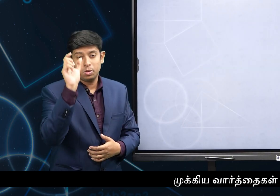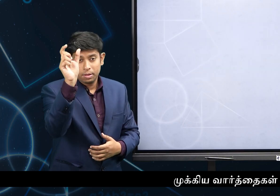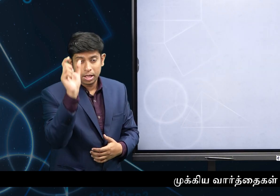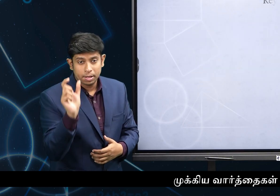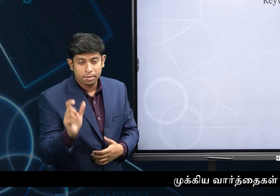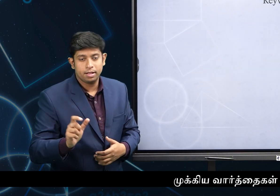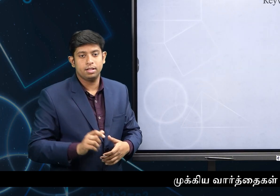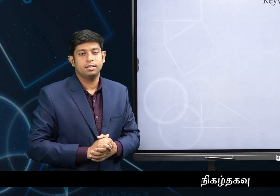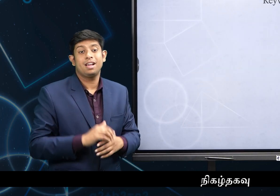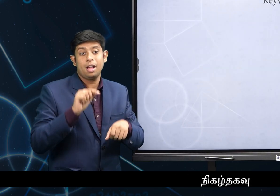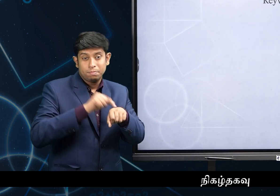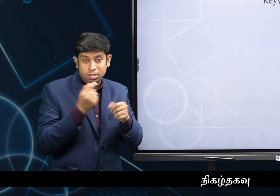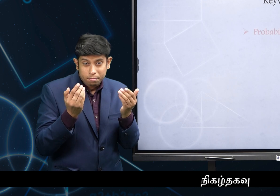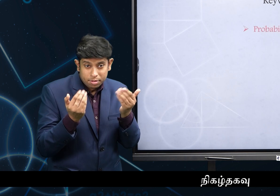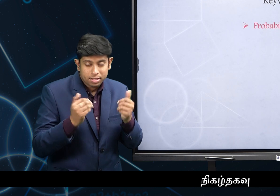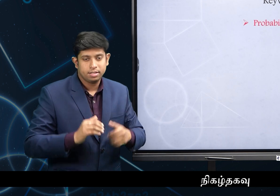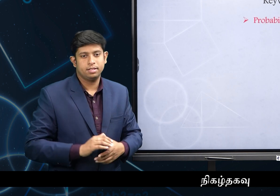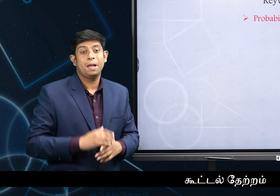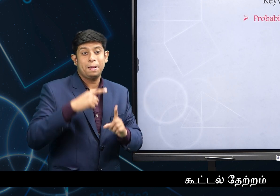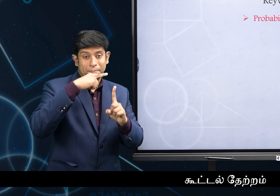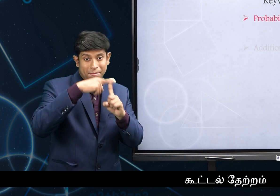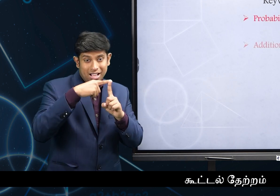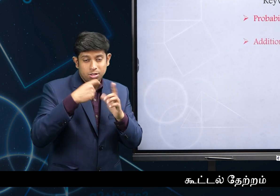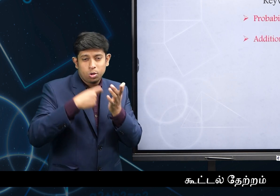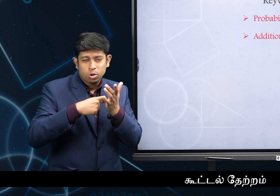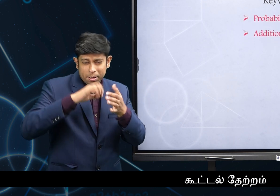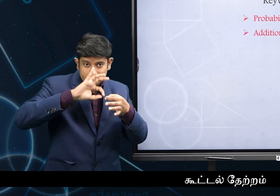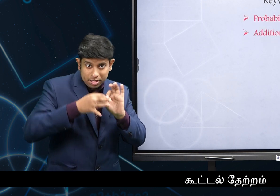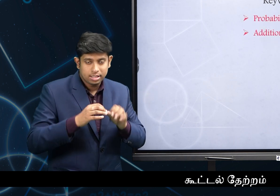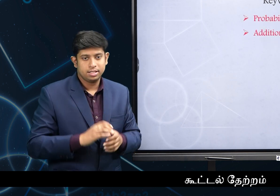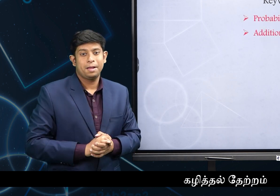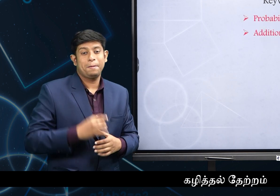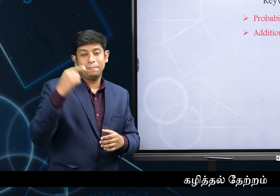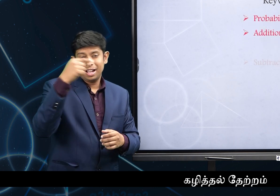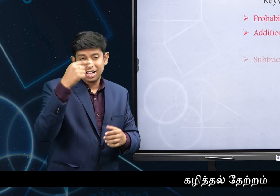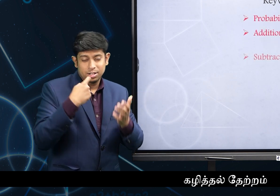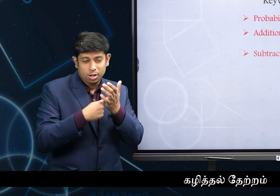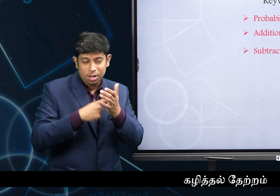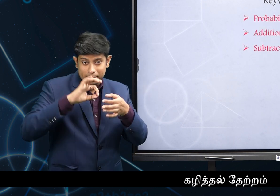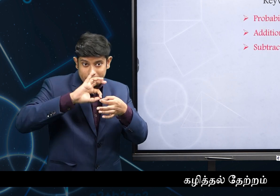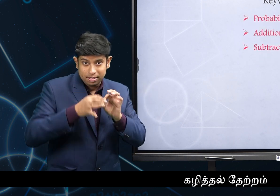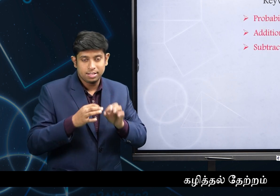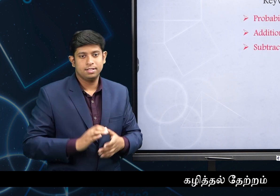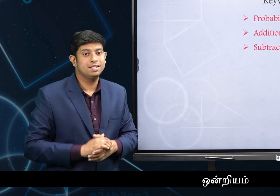முக்கிய வார்த்தைகள்: நிகழ்தகவு, கூட்டல் தேற்றம், கழித்தல் தேற்றம்,